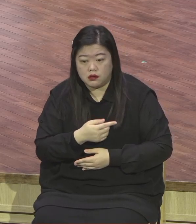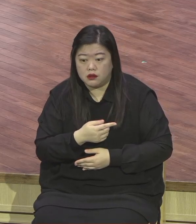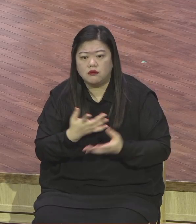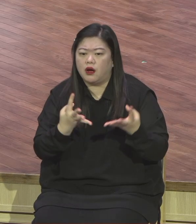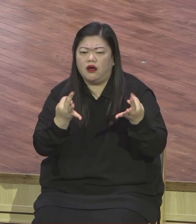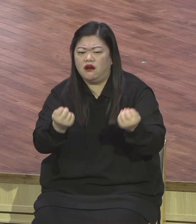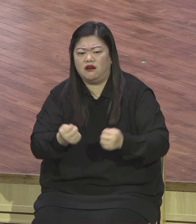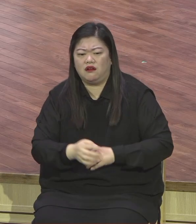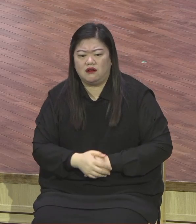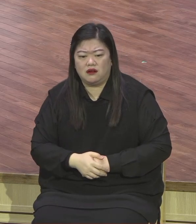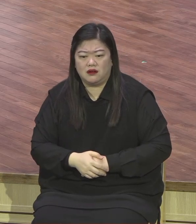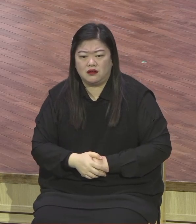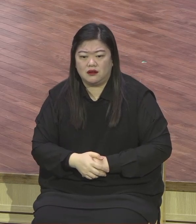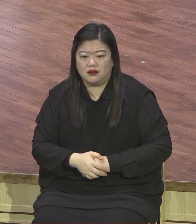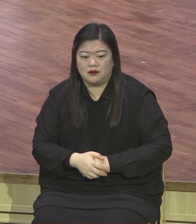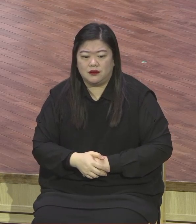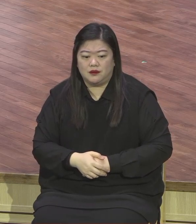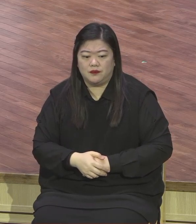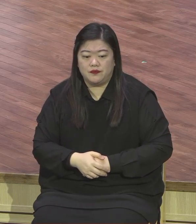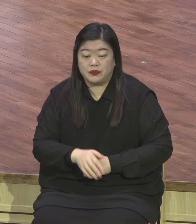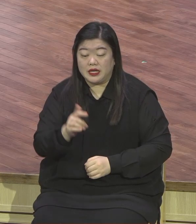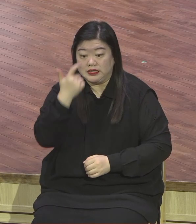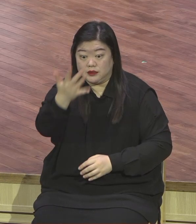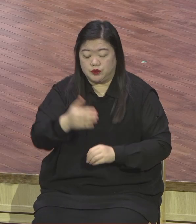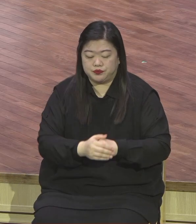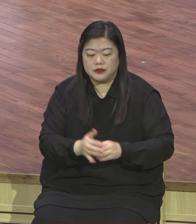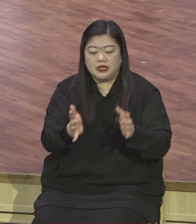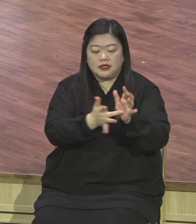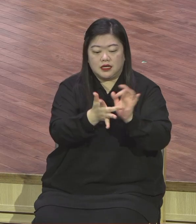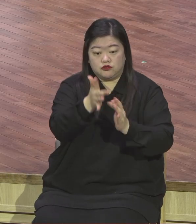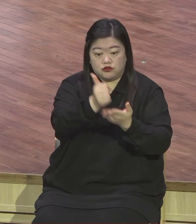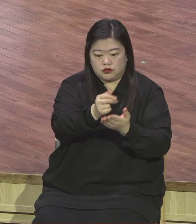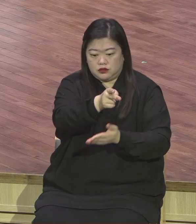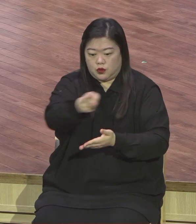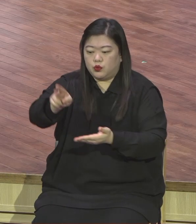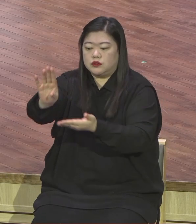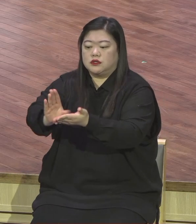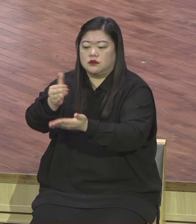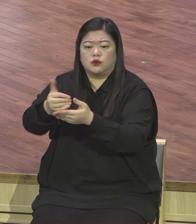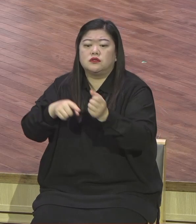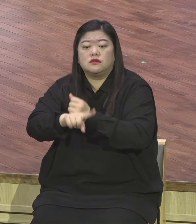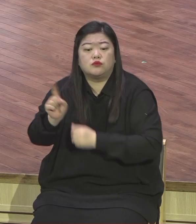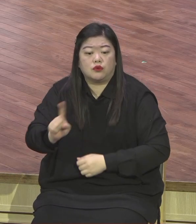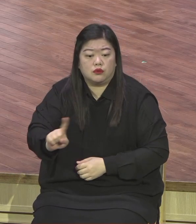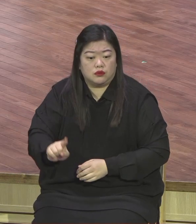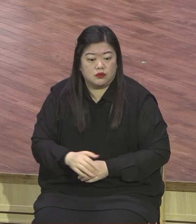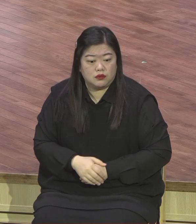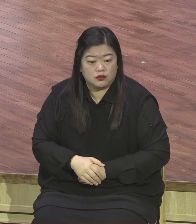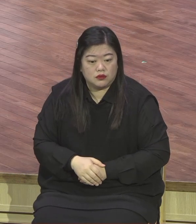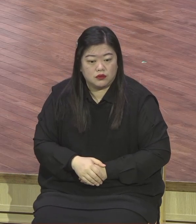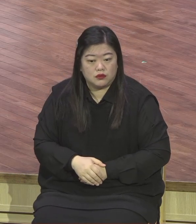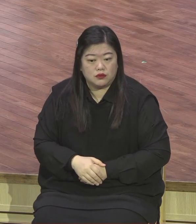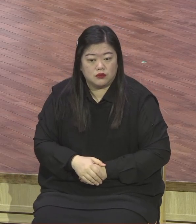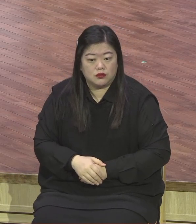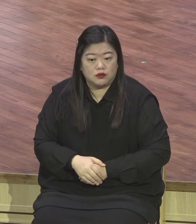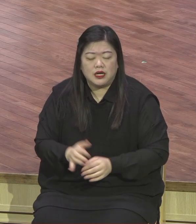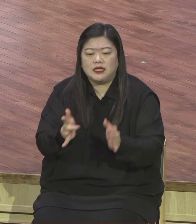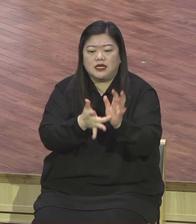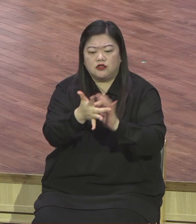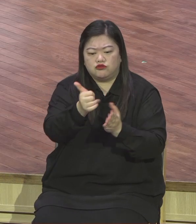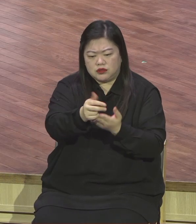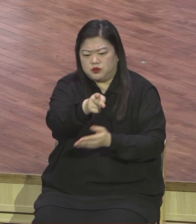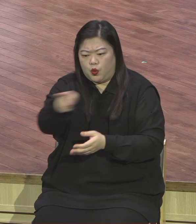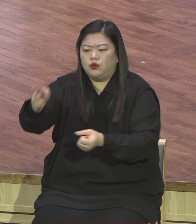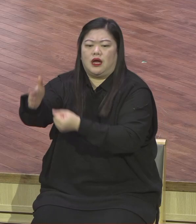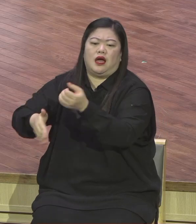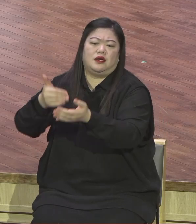예수가 예수가 그렇다고 무슨 말이에요 예수가 하나님이란 겁니다 예수가 이게 중요한 말이에요 유튜브를 어제 제가 하나 보니까